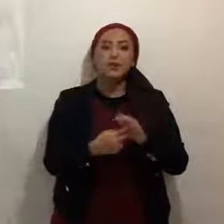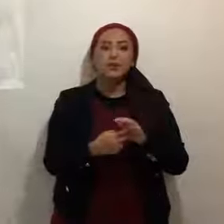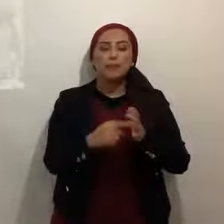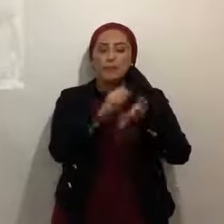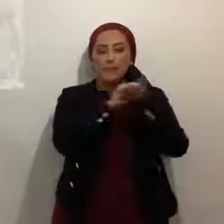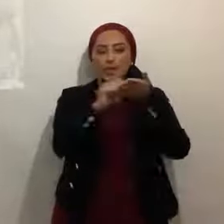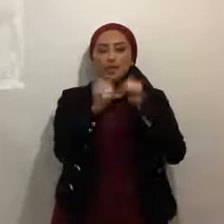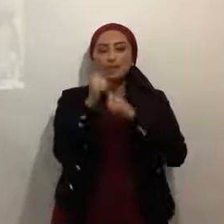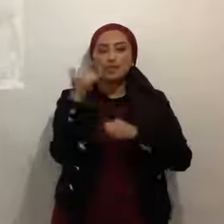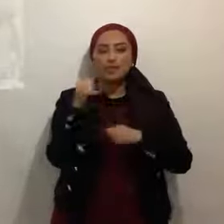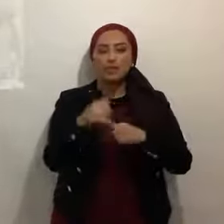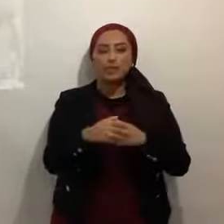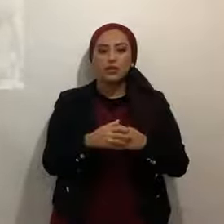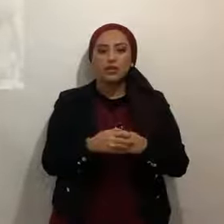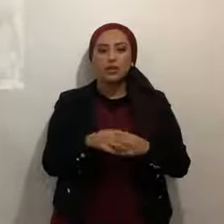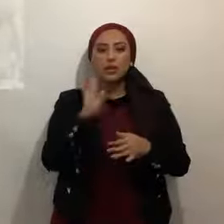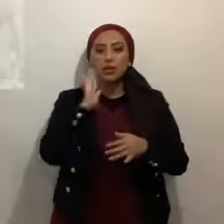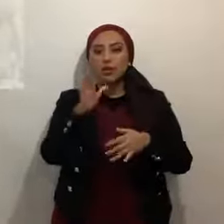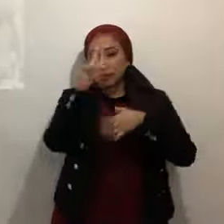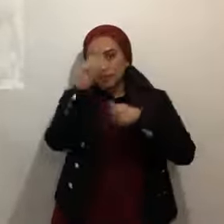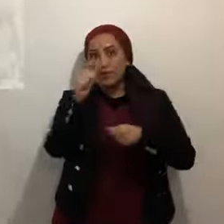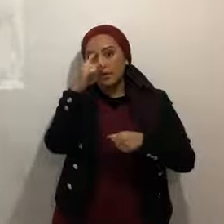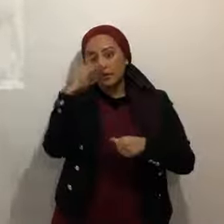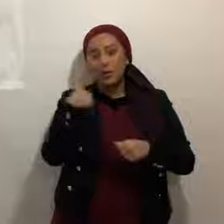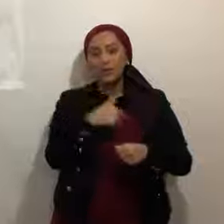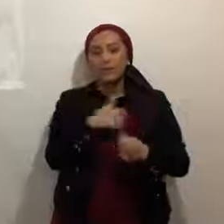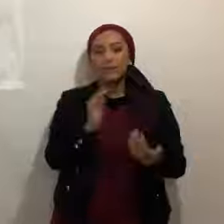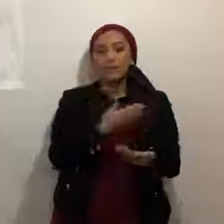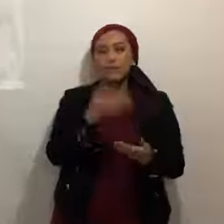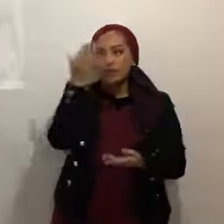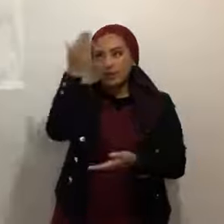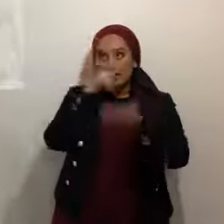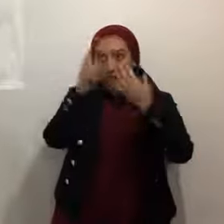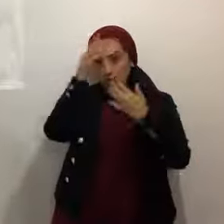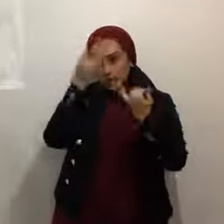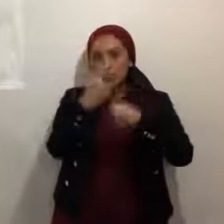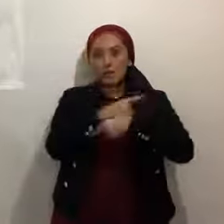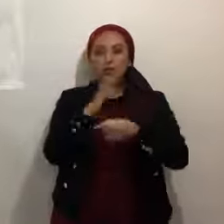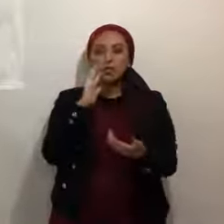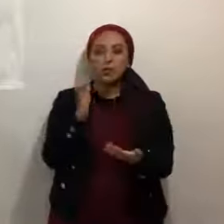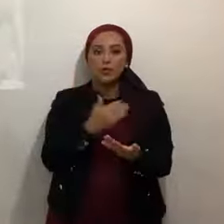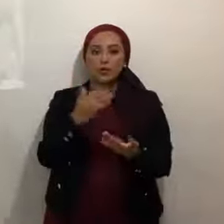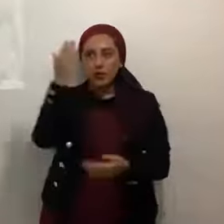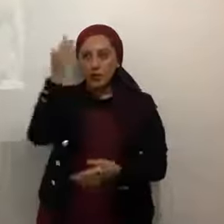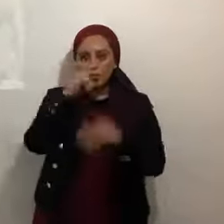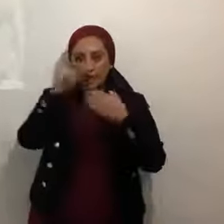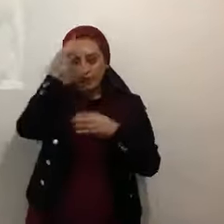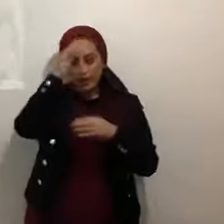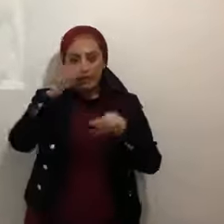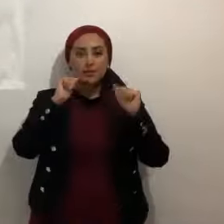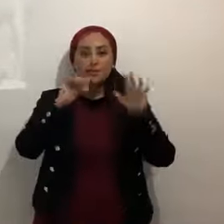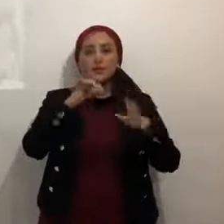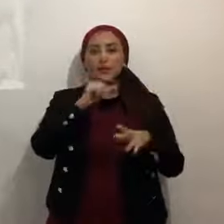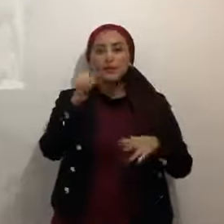con amarillo, y van a confiar porque nosotros le cantamos al Eterno y hoy le vamos a cantar al Eterno. Bendito es el Abba Kadosh, ¿sí? Al final